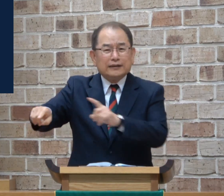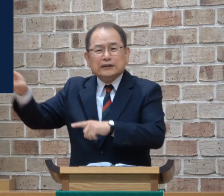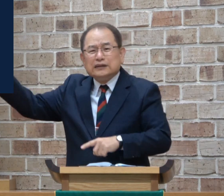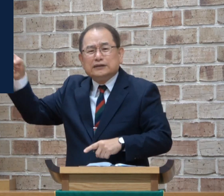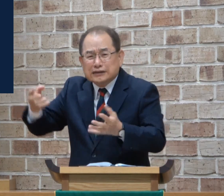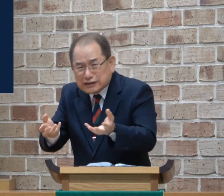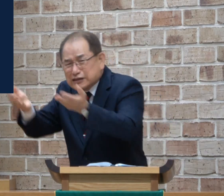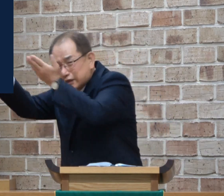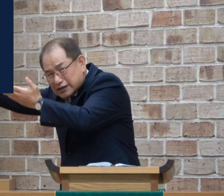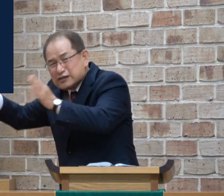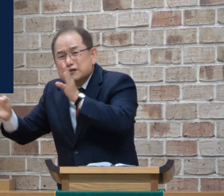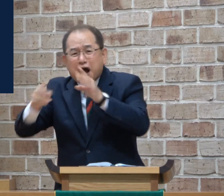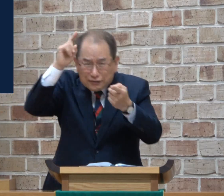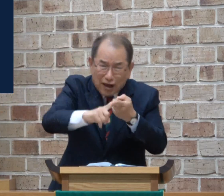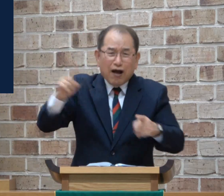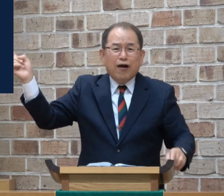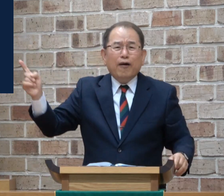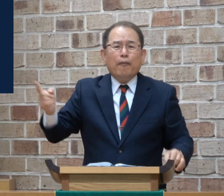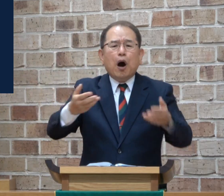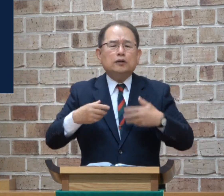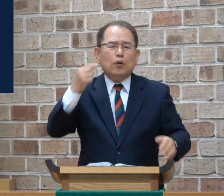것은 이렇게 어려운 사람들 도와야 합니다.